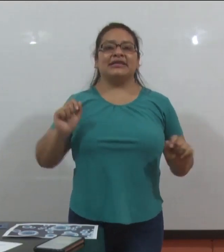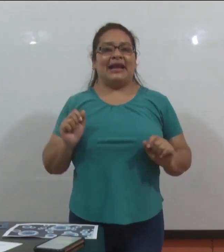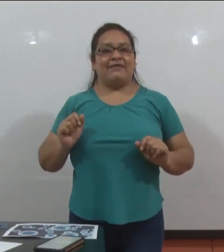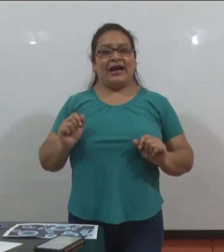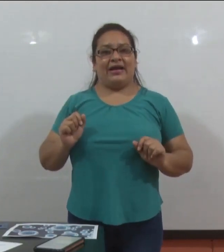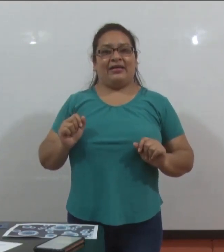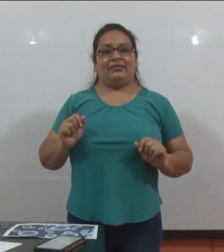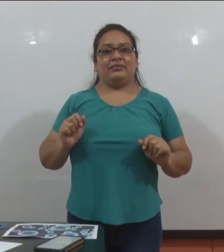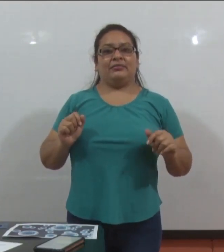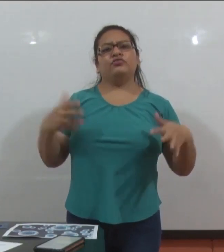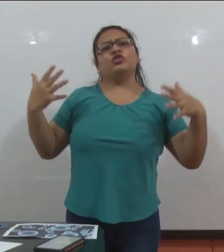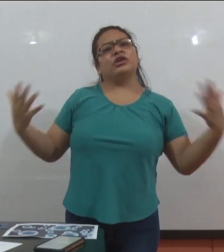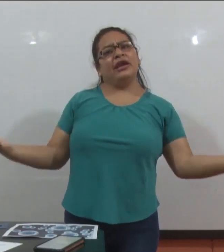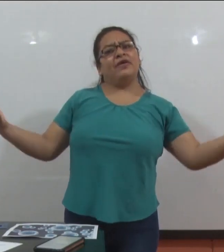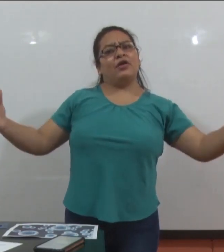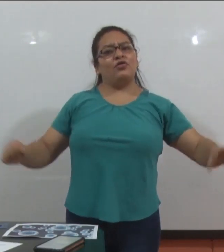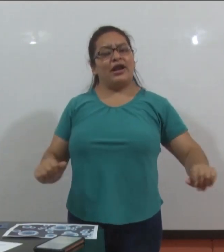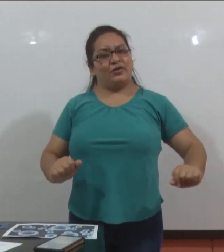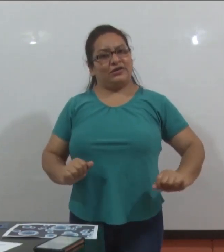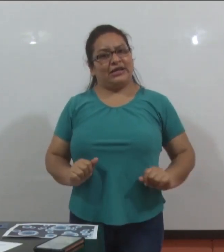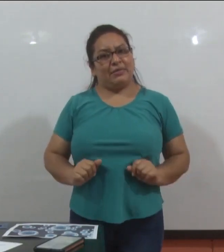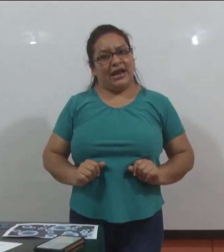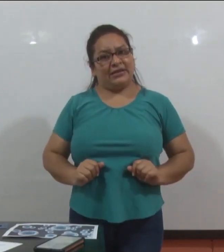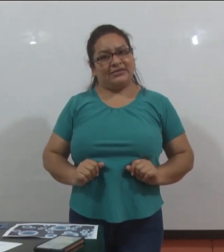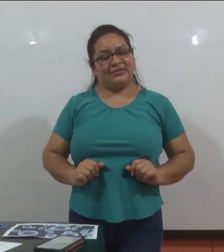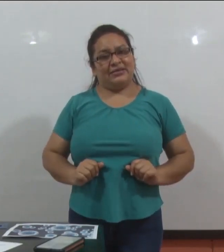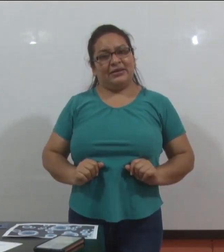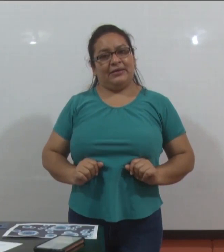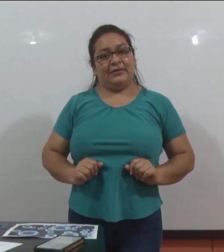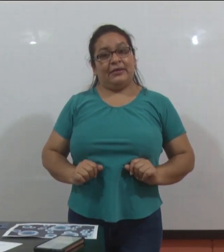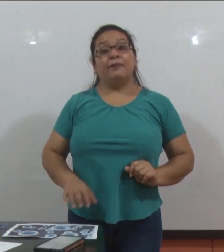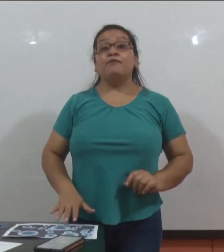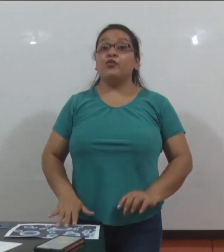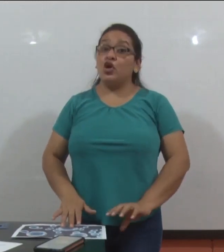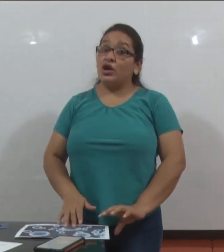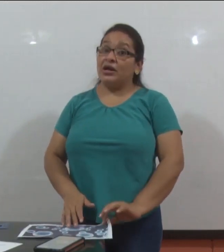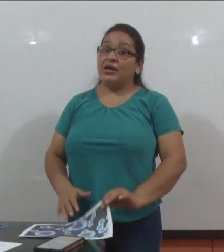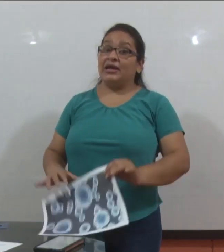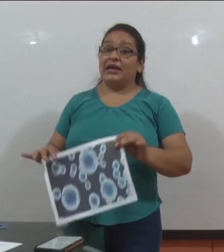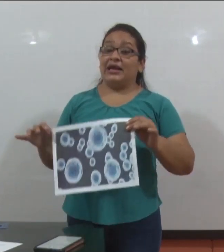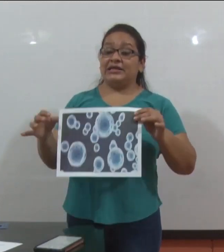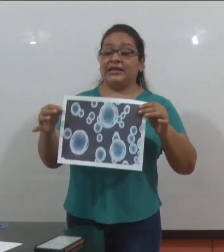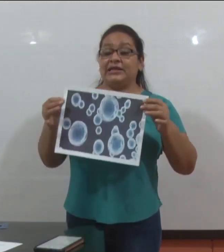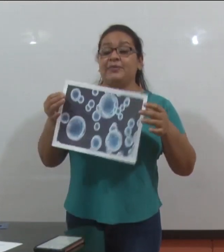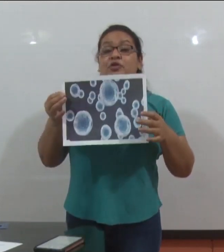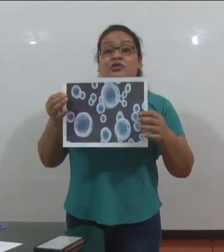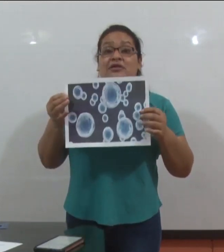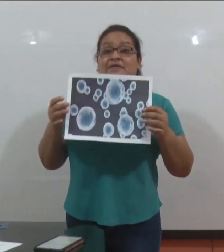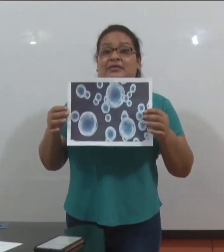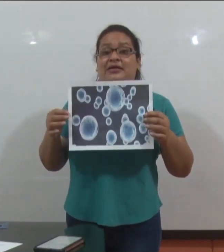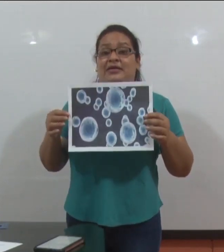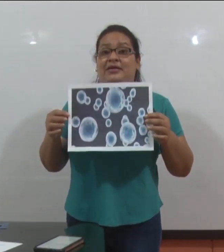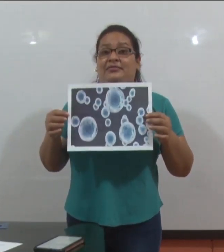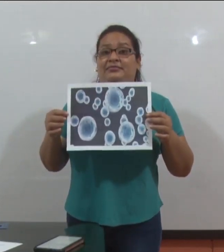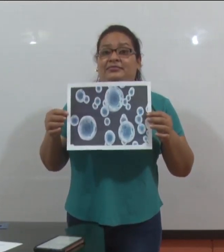a la vaca. ¿Por qué vacunan los animales? Por este tipo de bacteria.